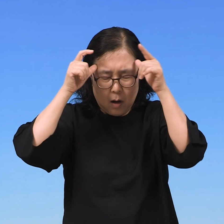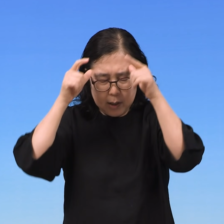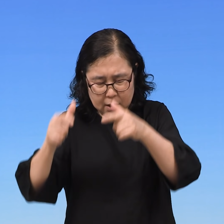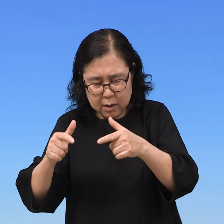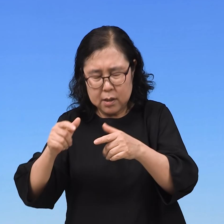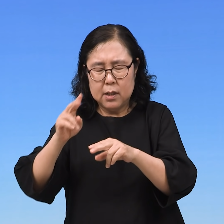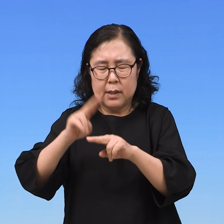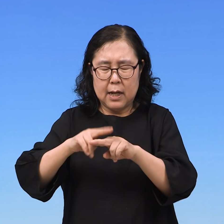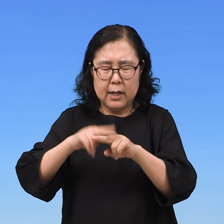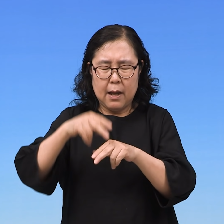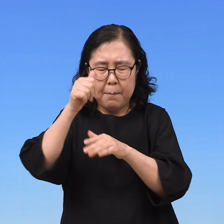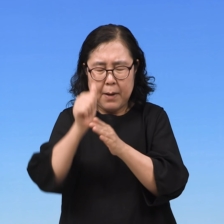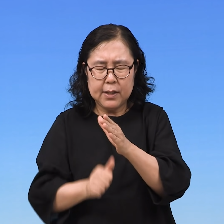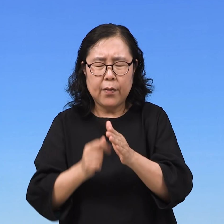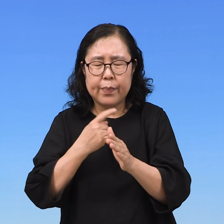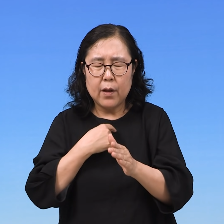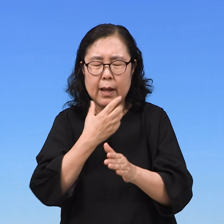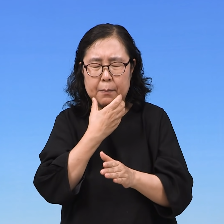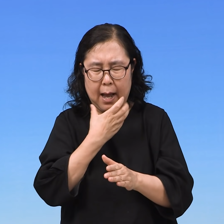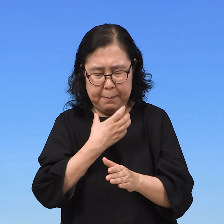자리에 빠졌던 아브라함,